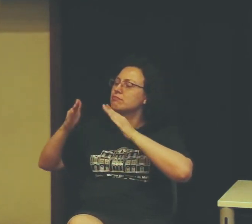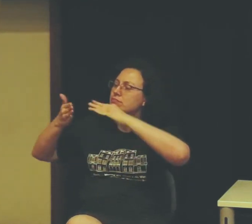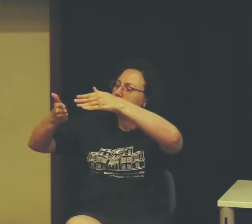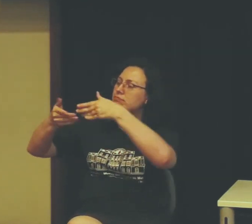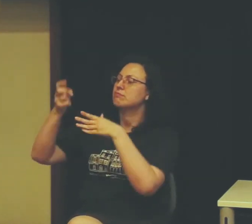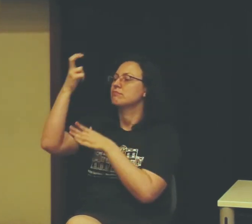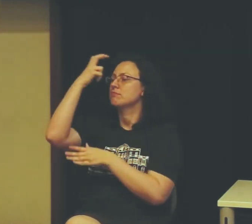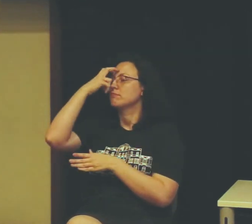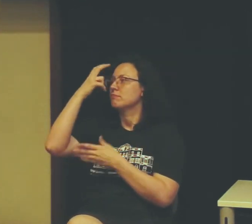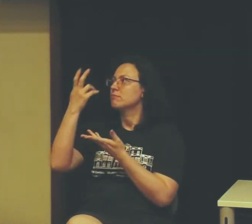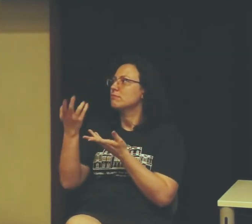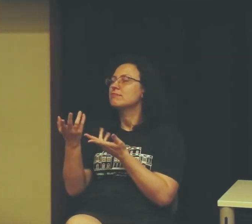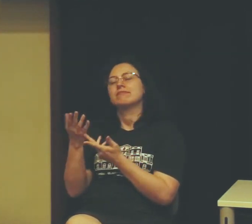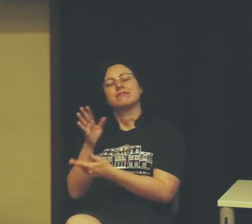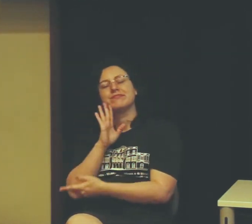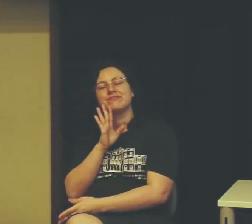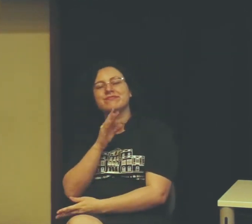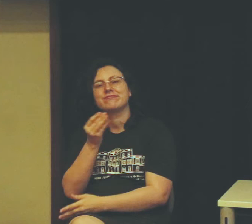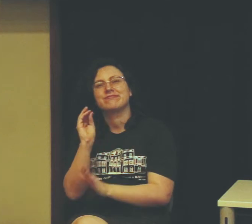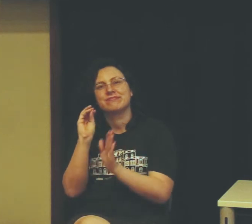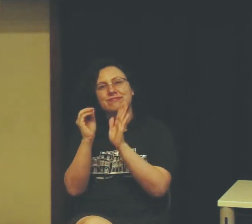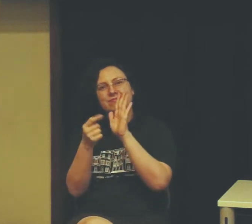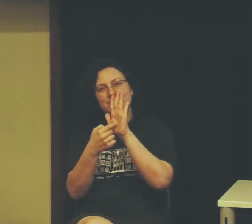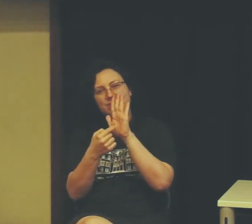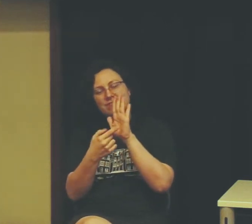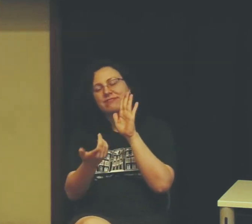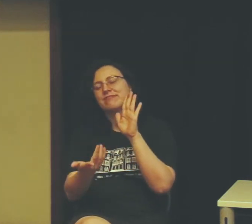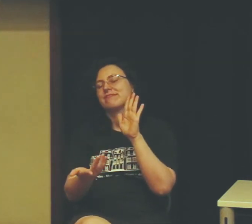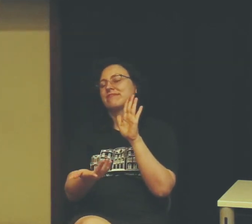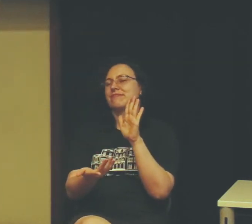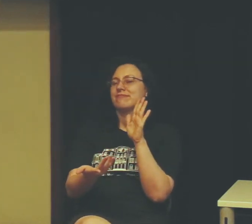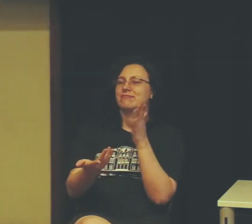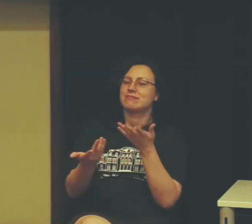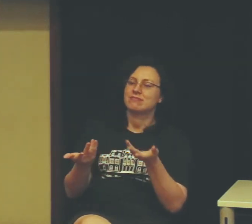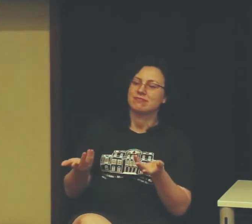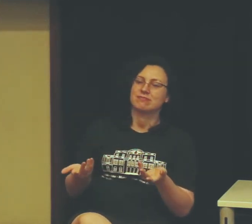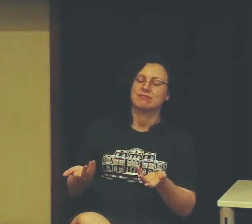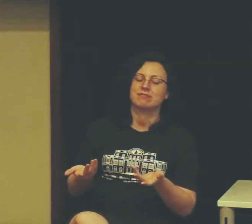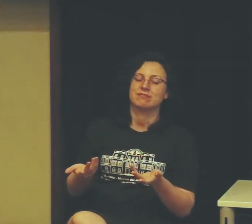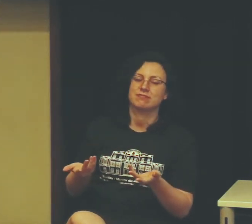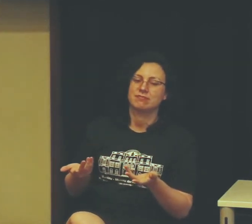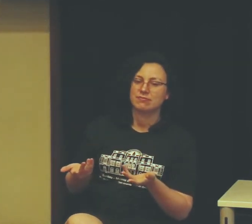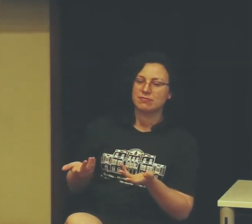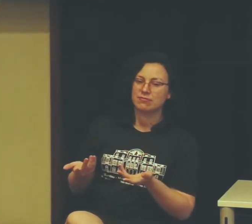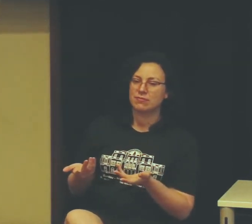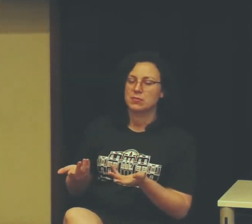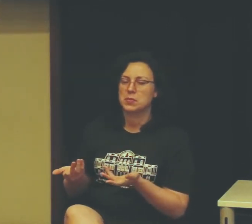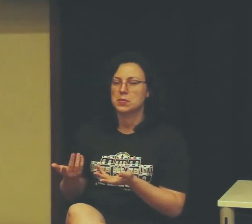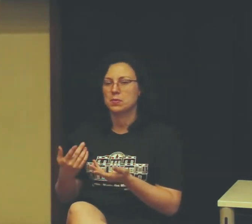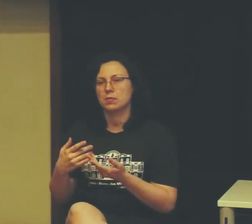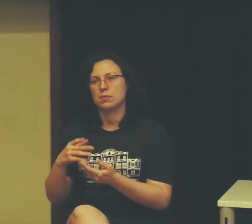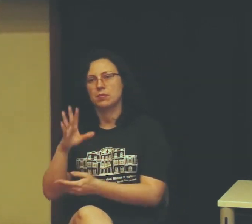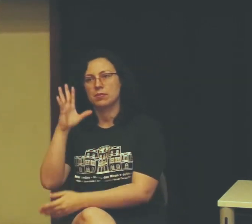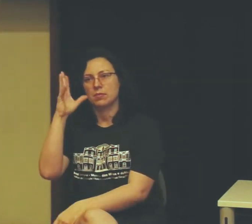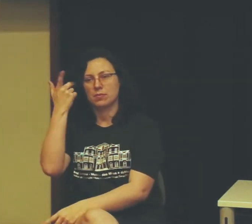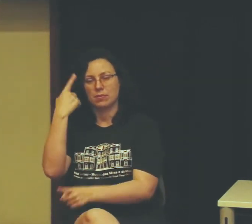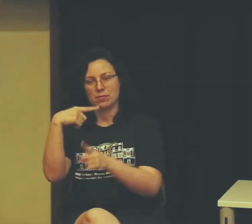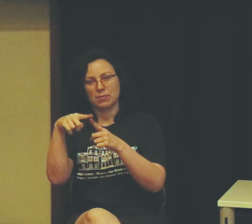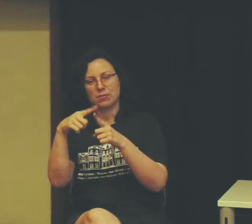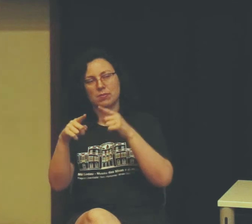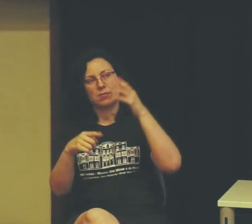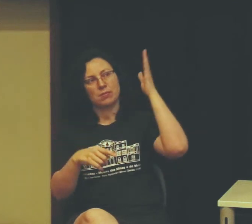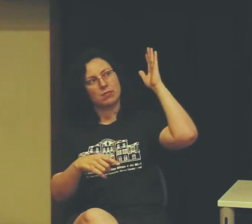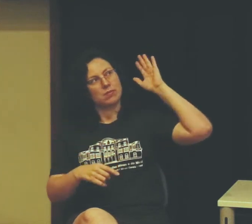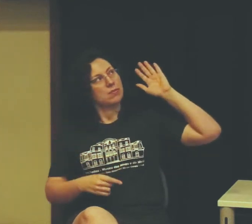essas culturas, né, então achei interessante pontuar isso aí também. Né? Mas, enfim, aí para solucionar esse problema